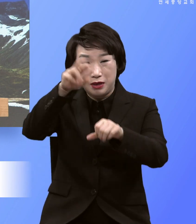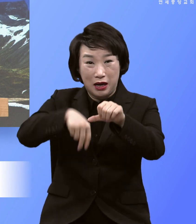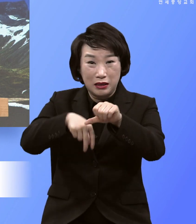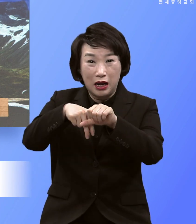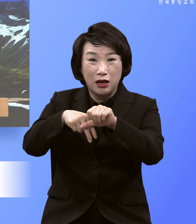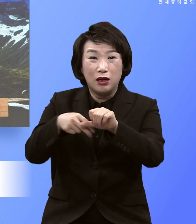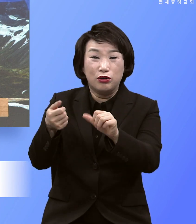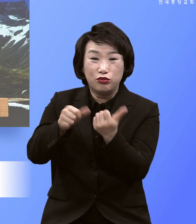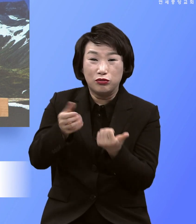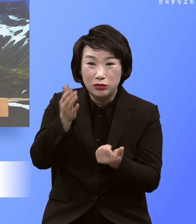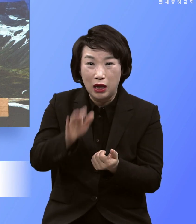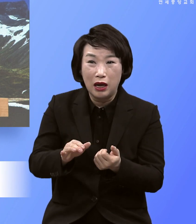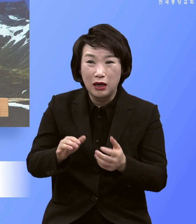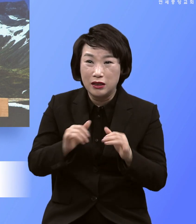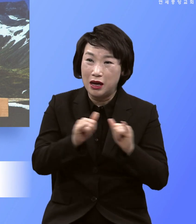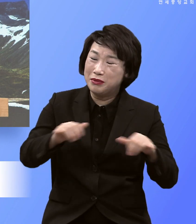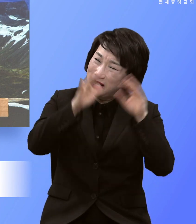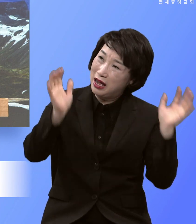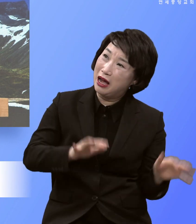공개 처형으로